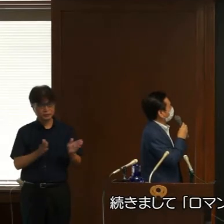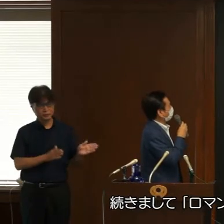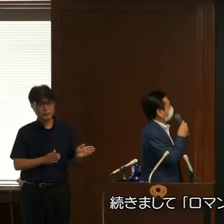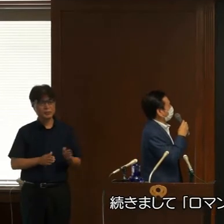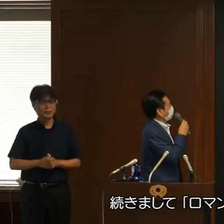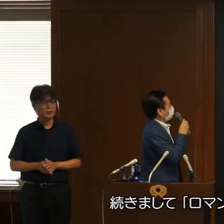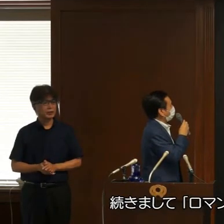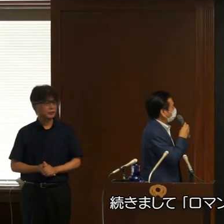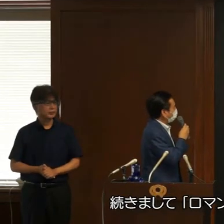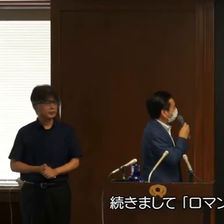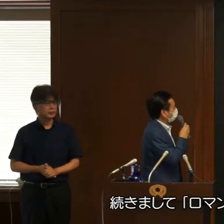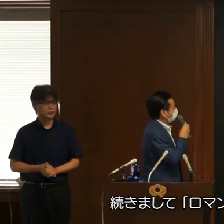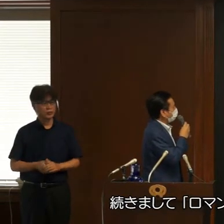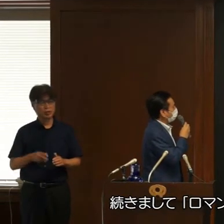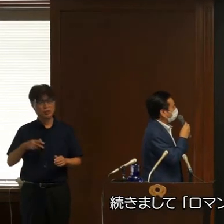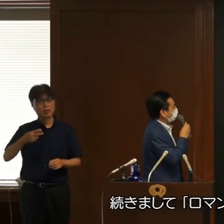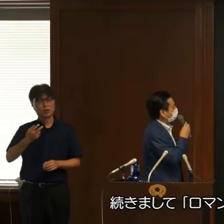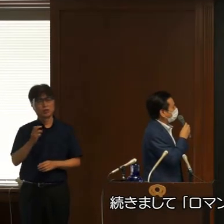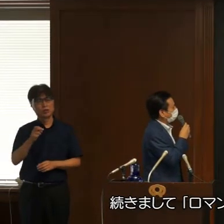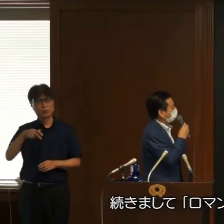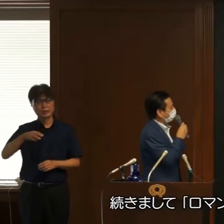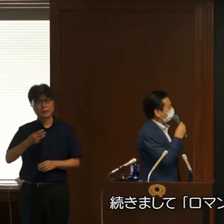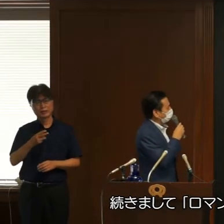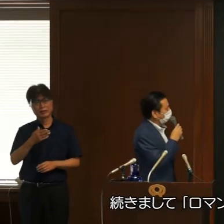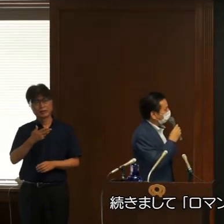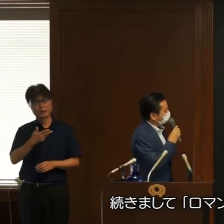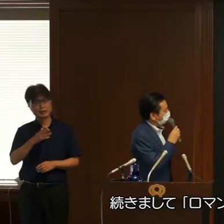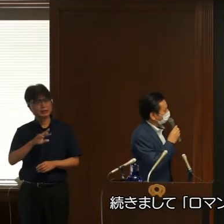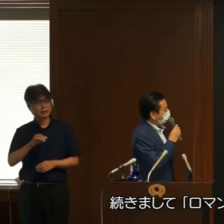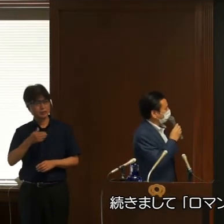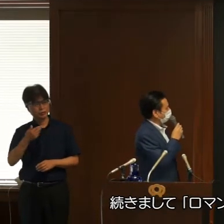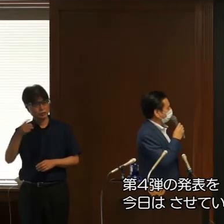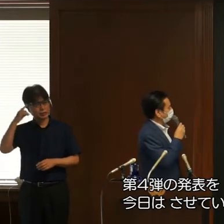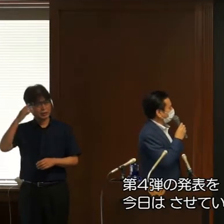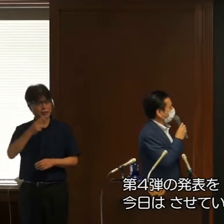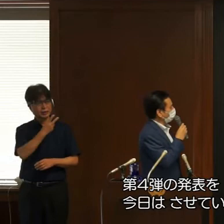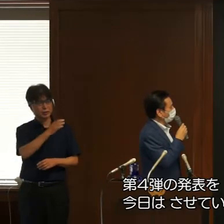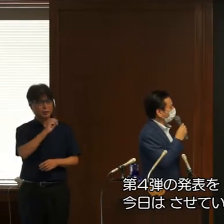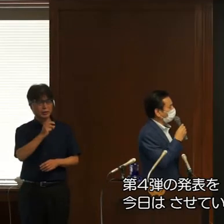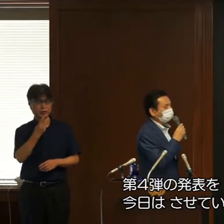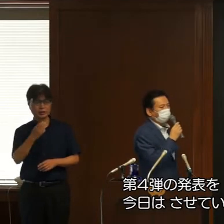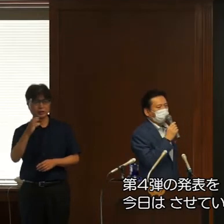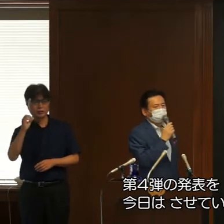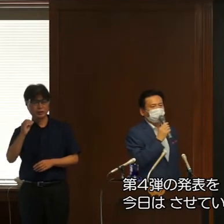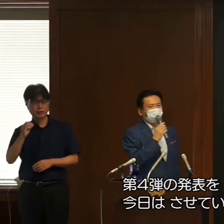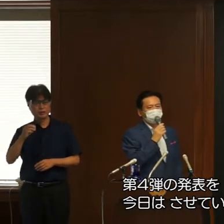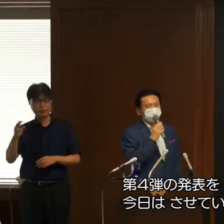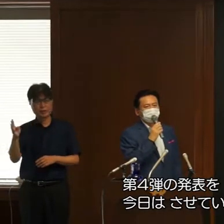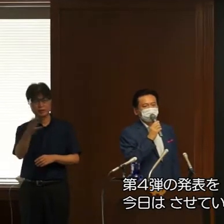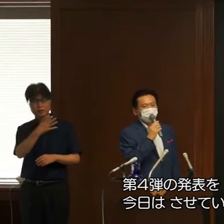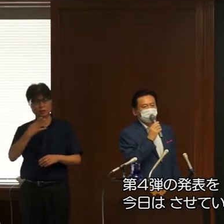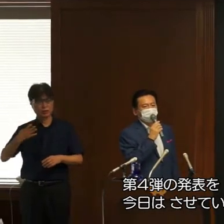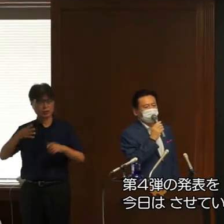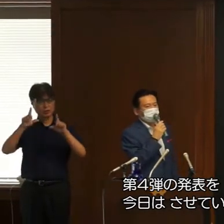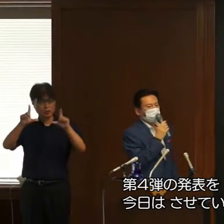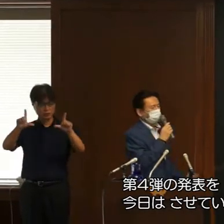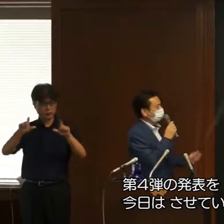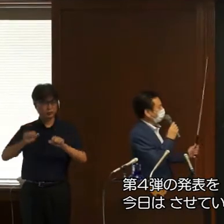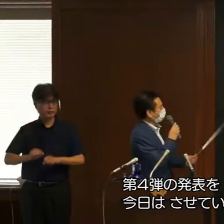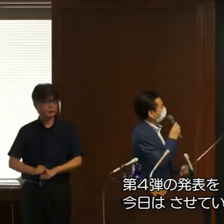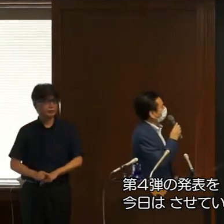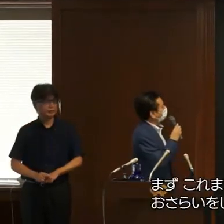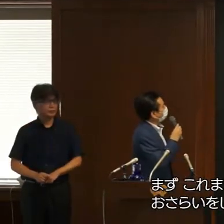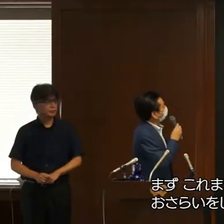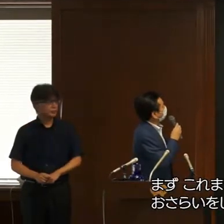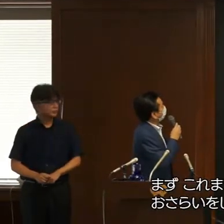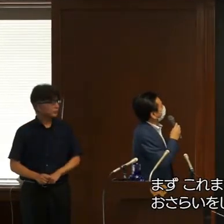、ロマンシングサガ2020です。第4弾の発表を今日はさせていただきたいと思います。